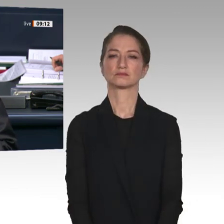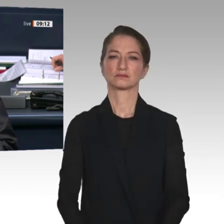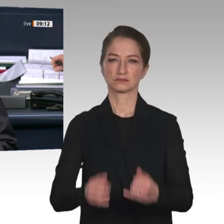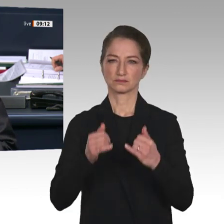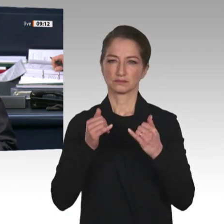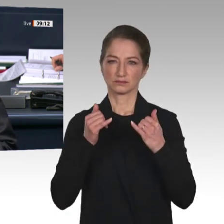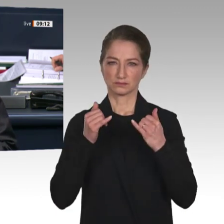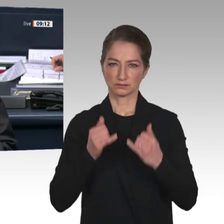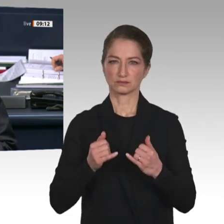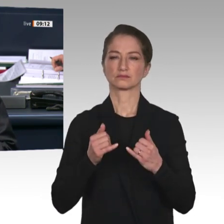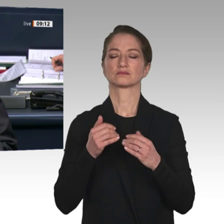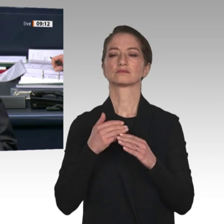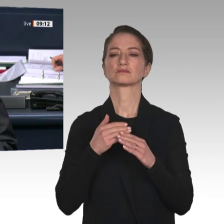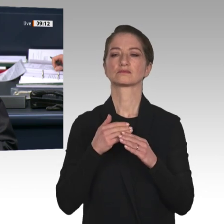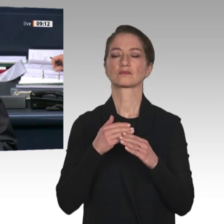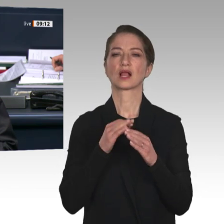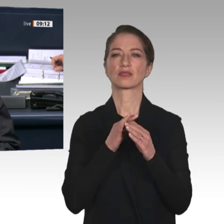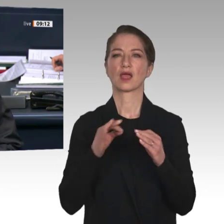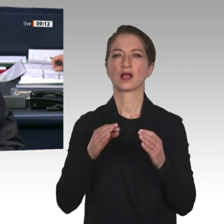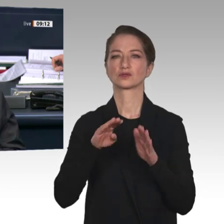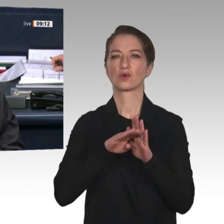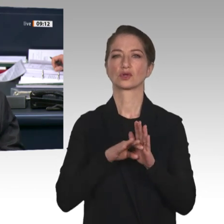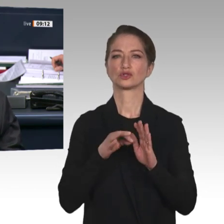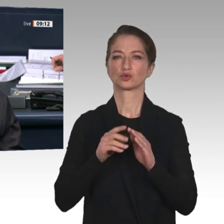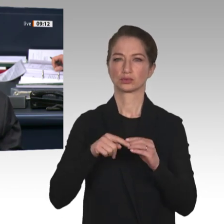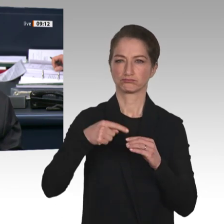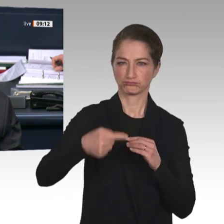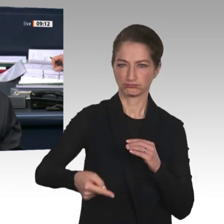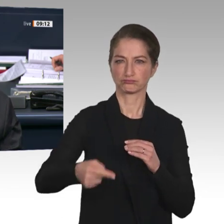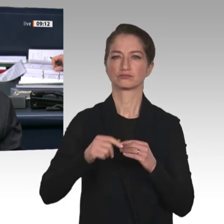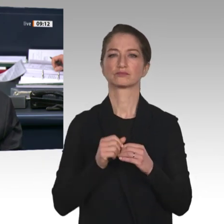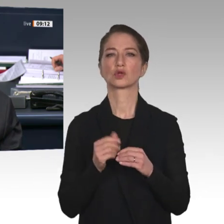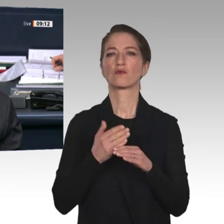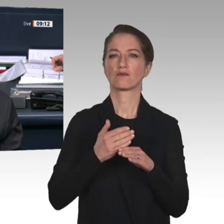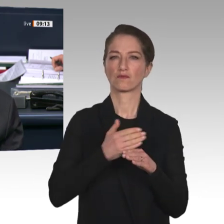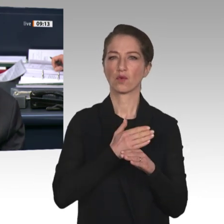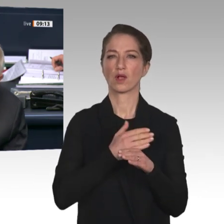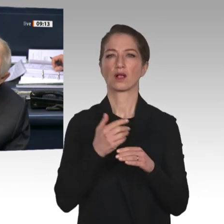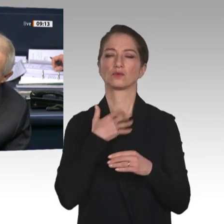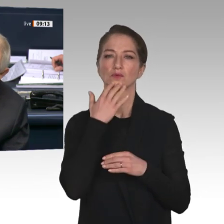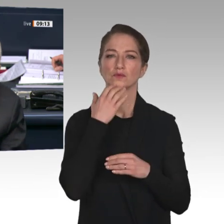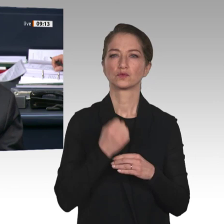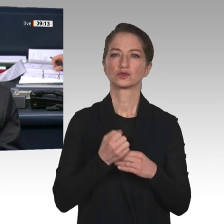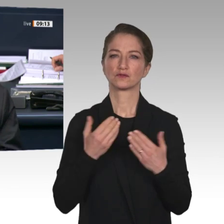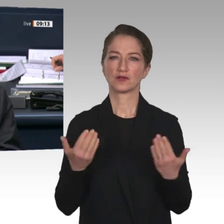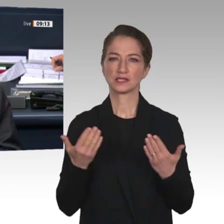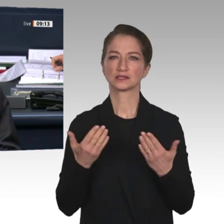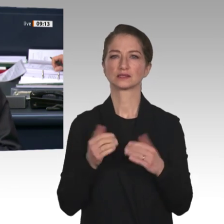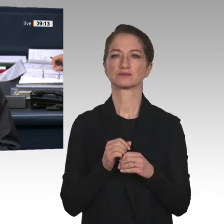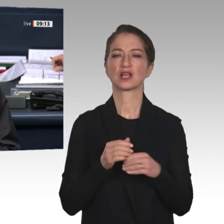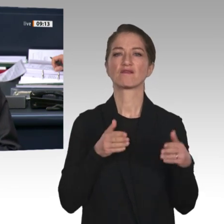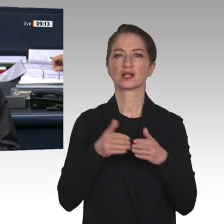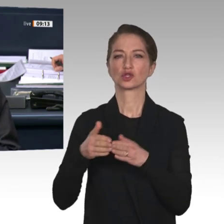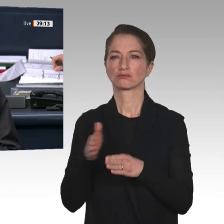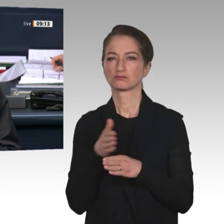machen, auf Drucksache 19-539 in verbundener Beratung mit Tagesordnungspunkt 21 aufgerufen und mit einer Debattezeit